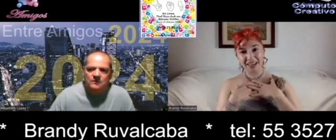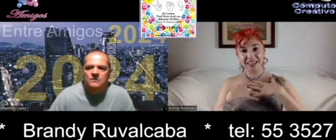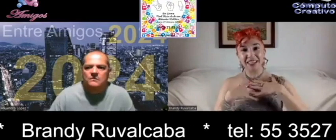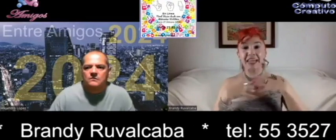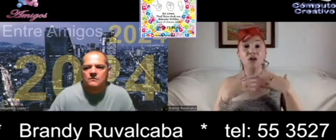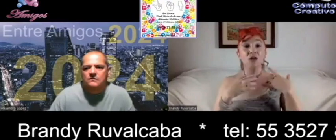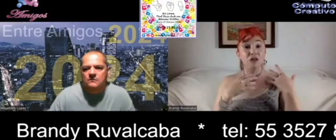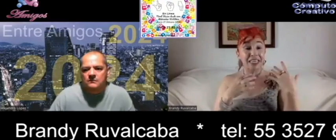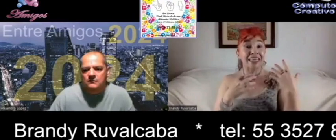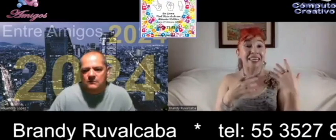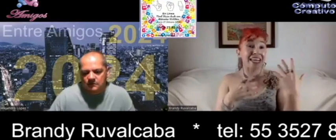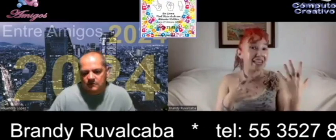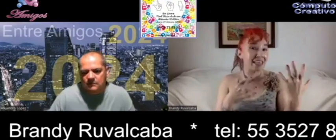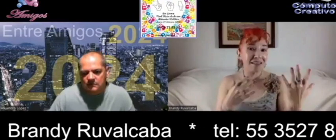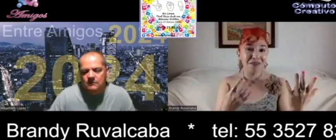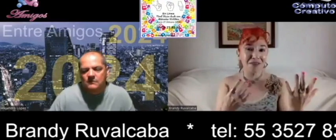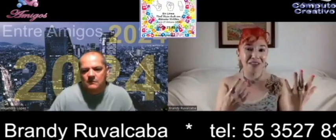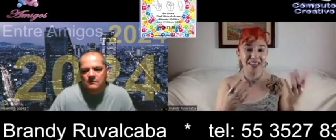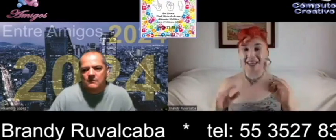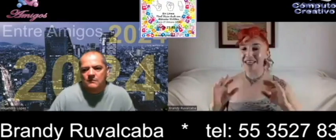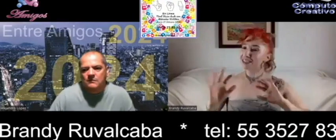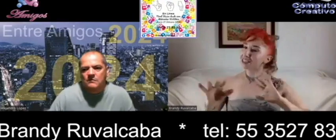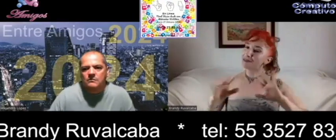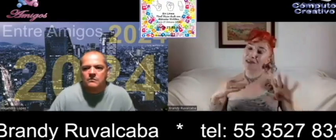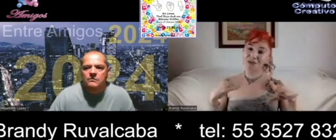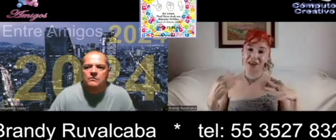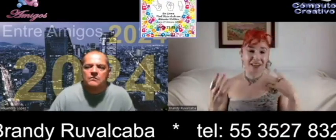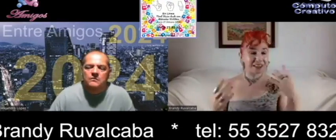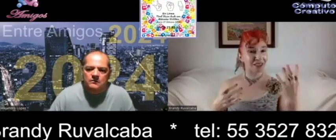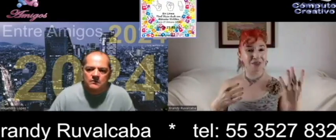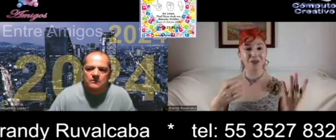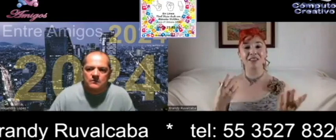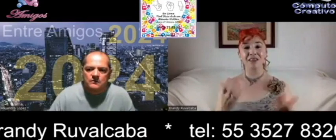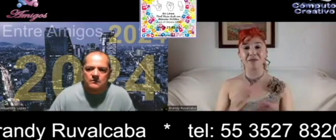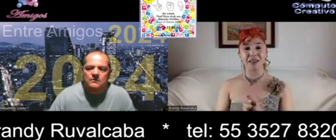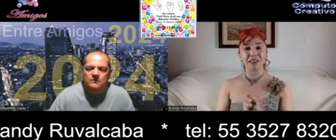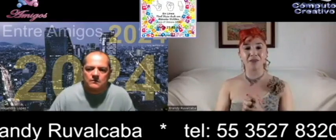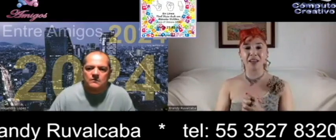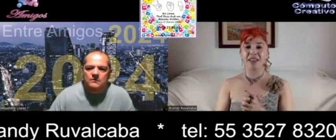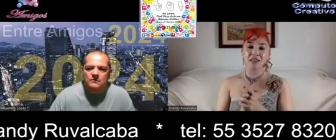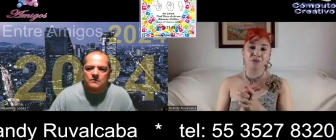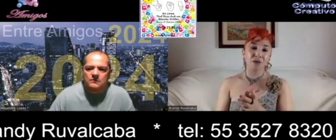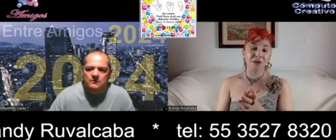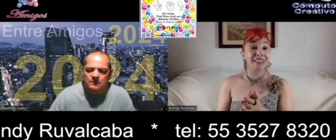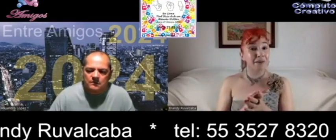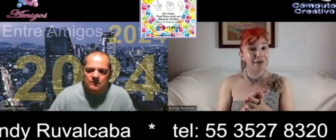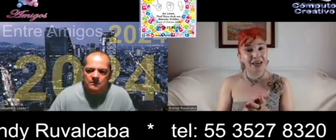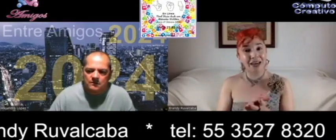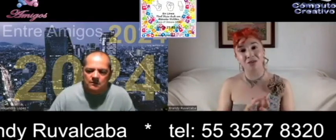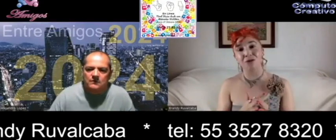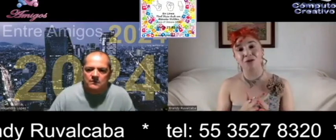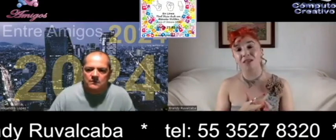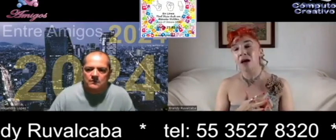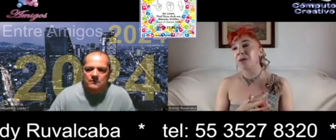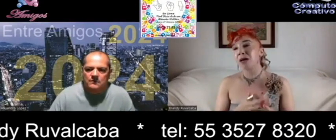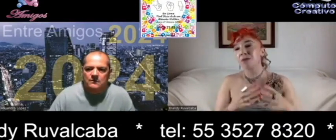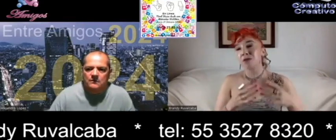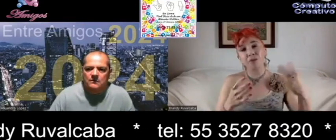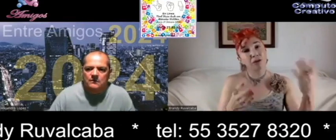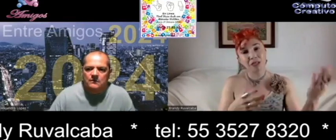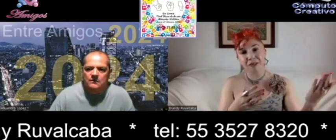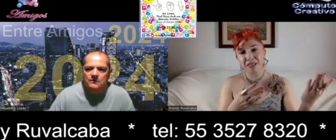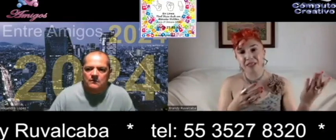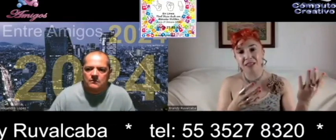importan, que requerimos. Cada quien tenemos diferentes historias de vida, diferentes formas de ver las cosas. Por ejemplo,